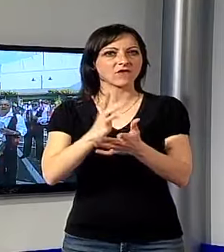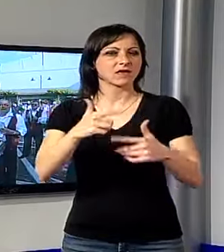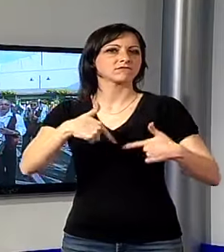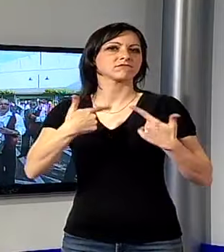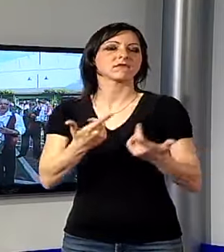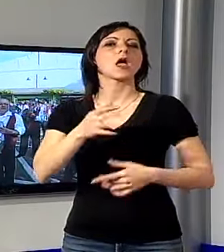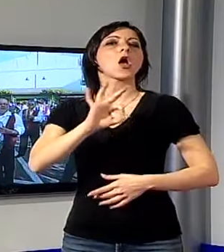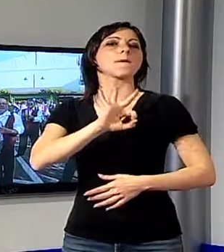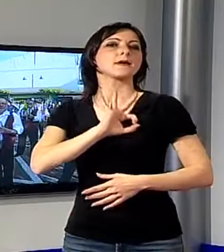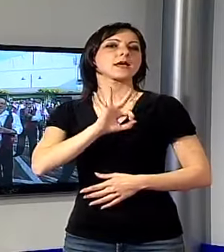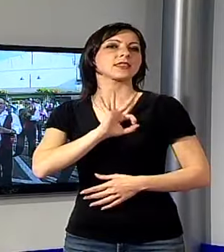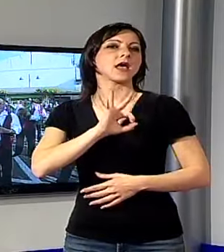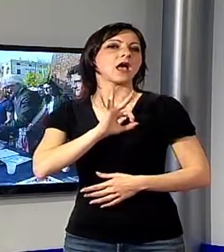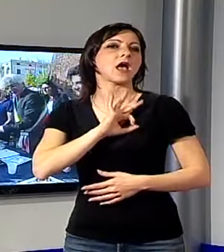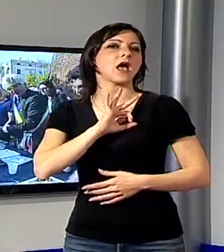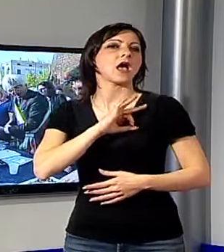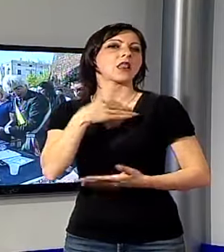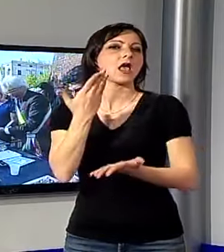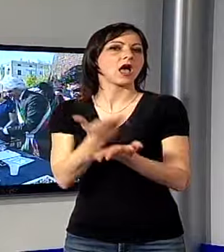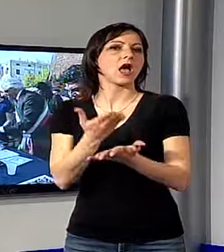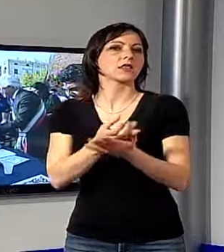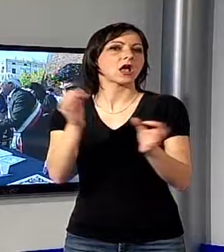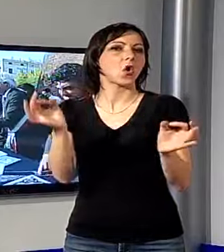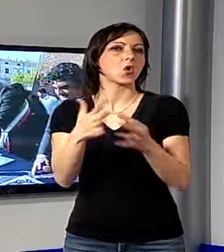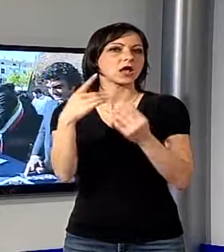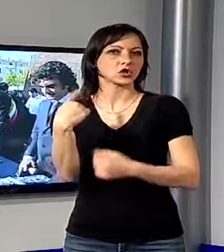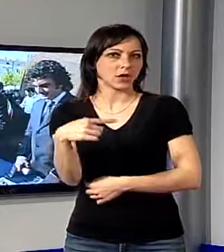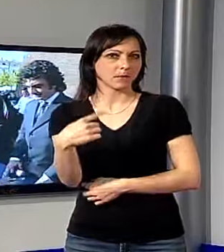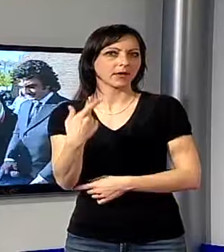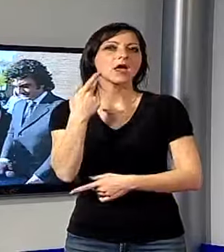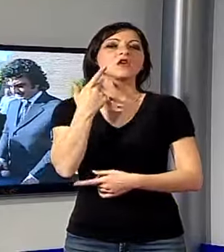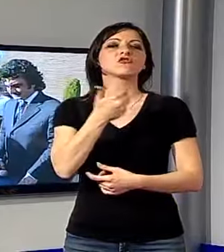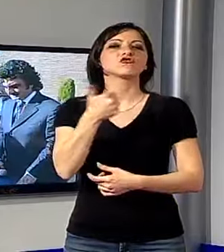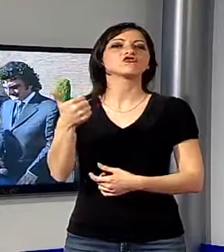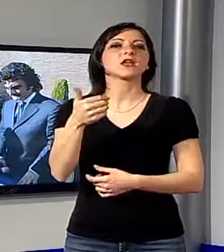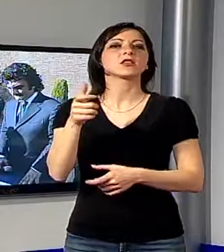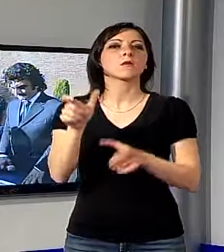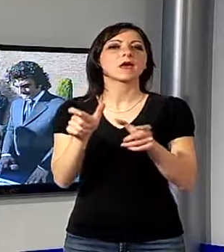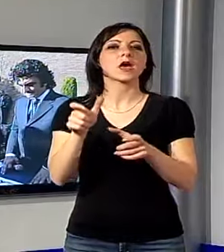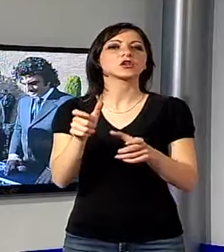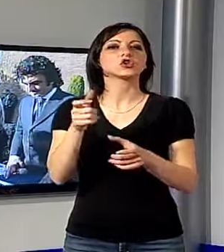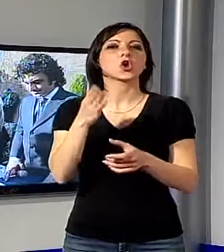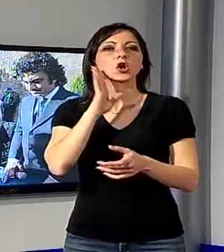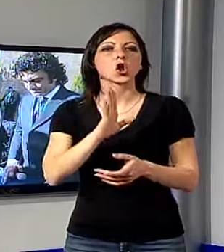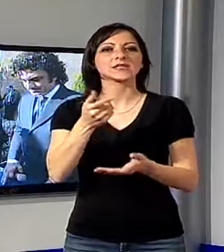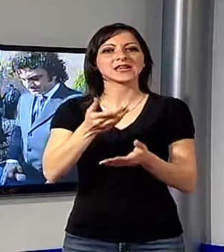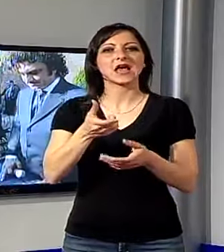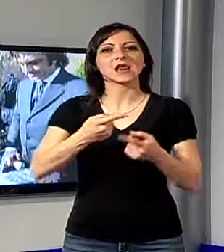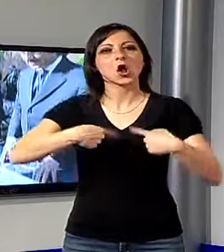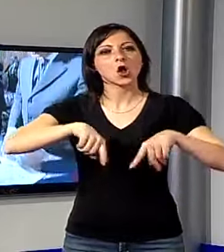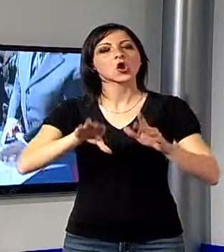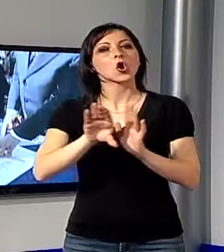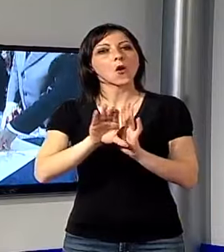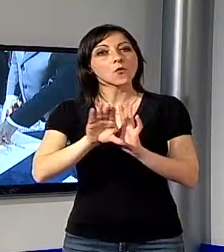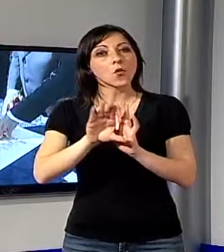medaglie realizzate appositamente per questa occasione agli oltre cento consiglieri comunali che in questo secolo hanno ricoperto l'incarico